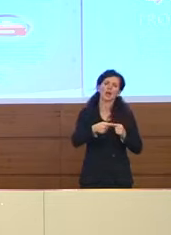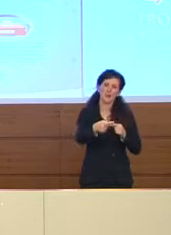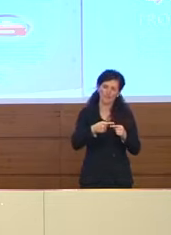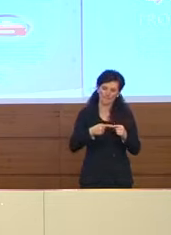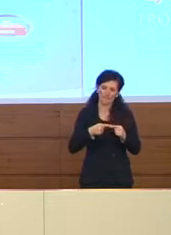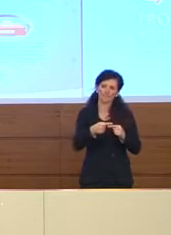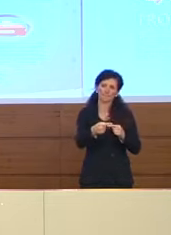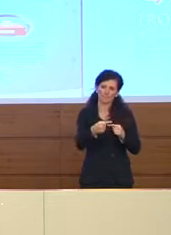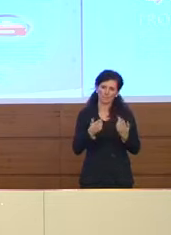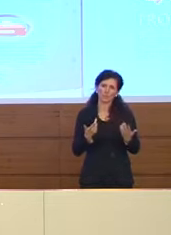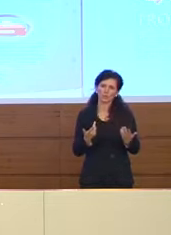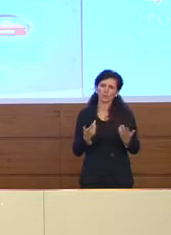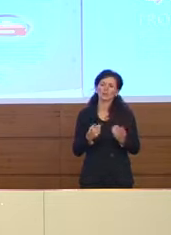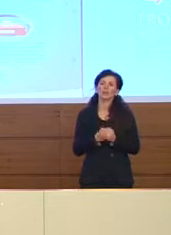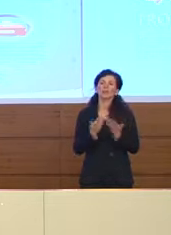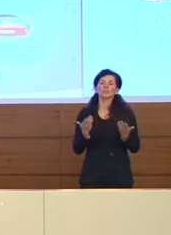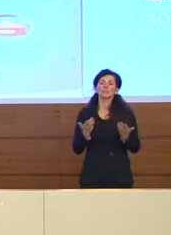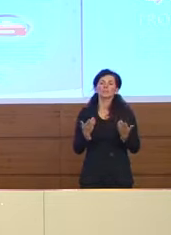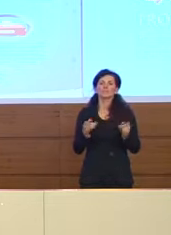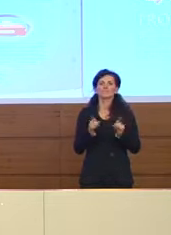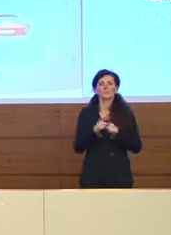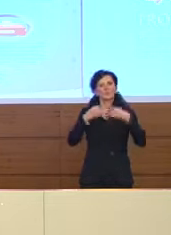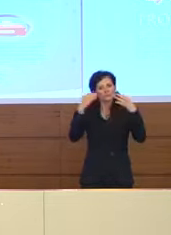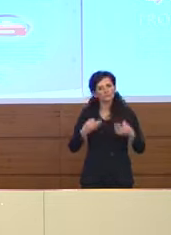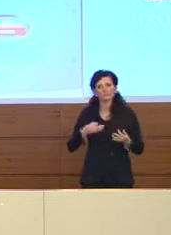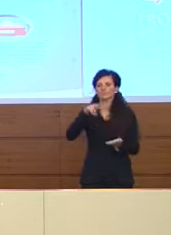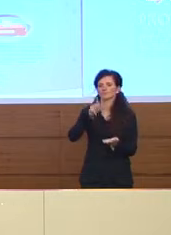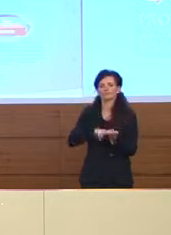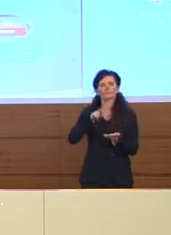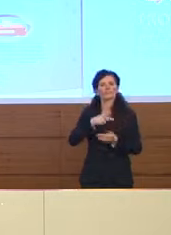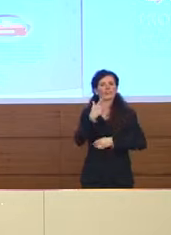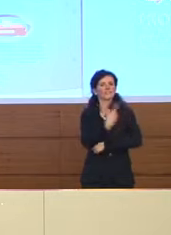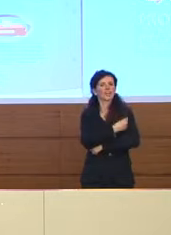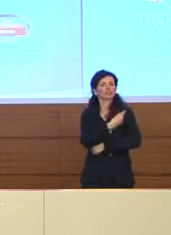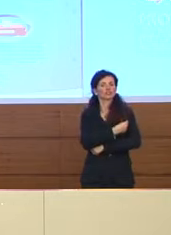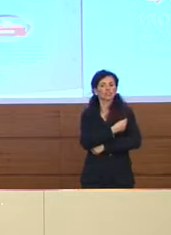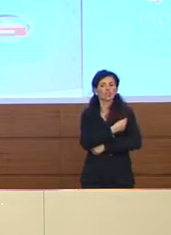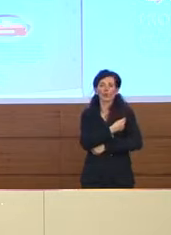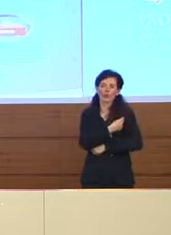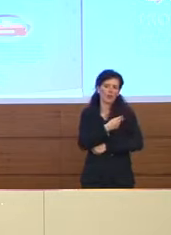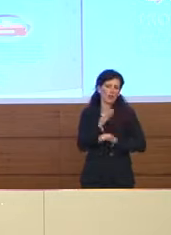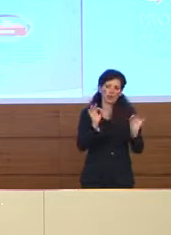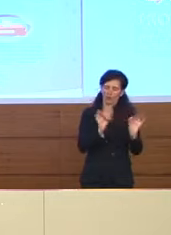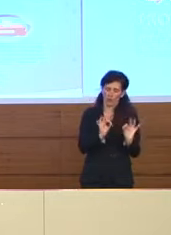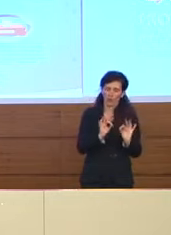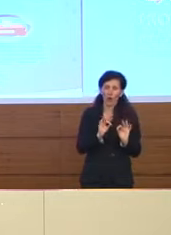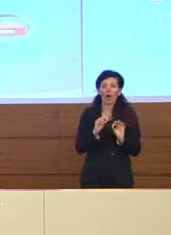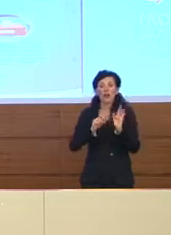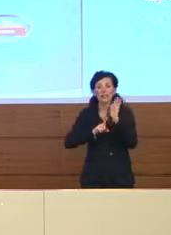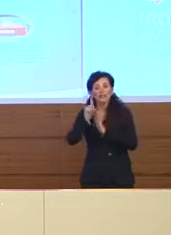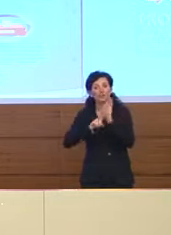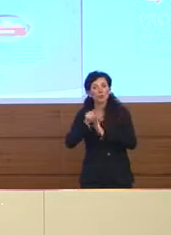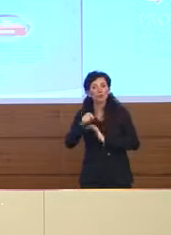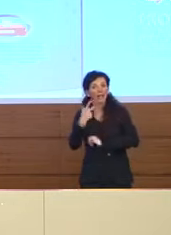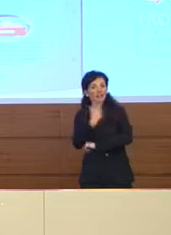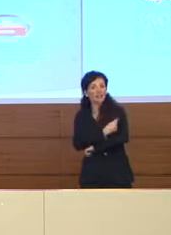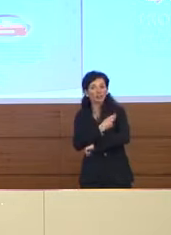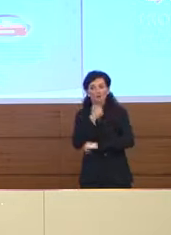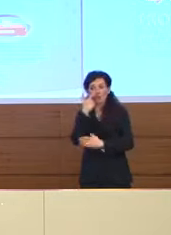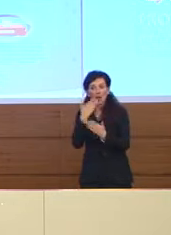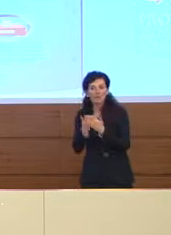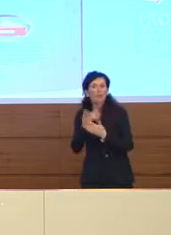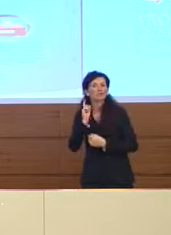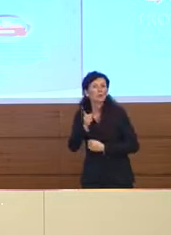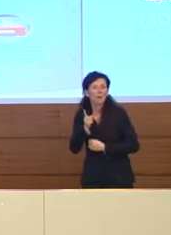domanda non definita a nella sua risposta quindi risolta se preferite di quanto